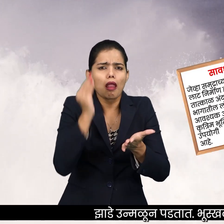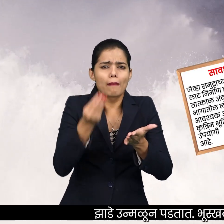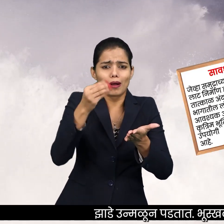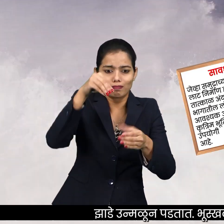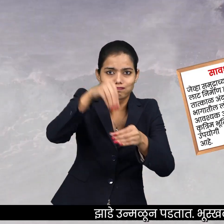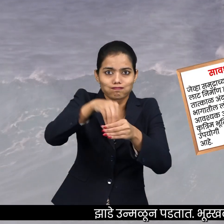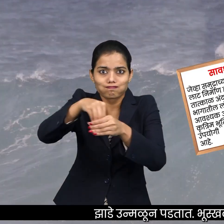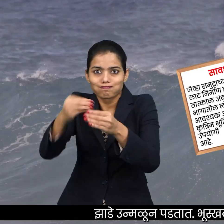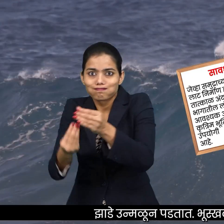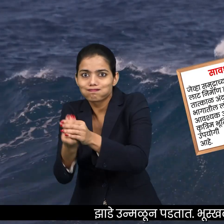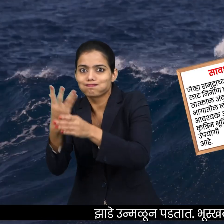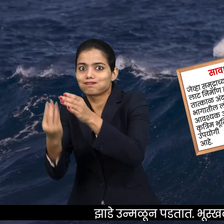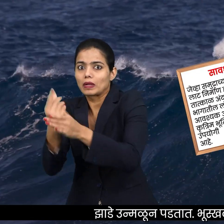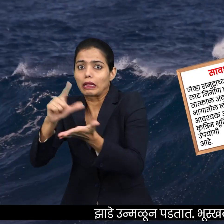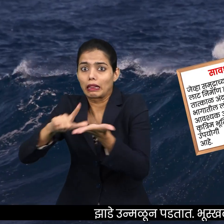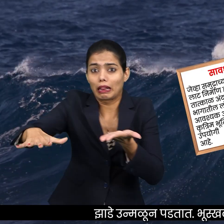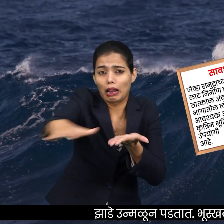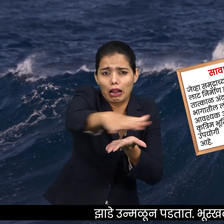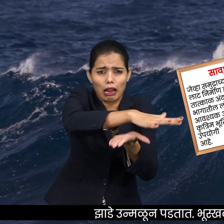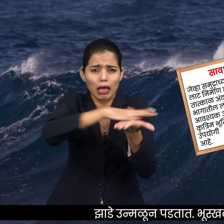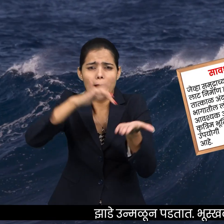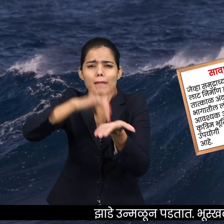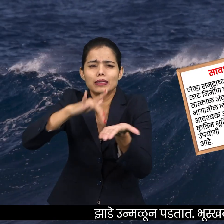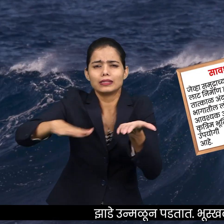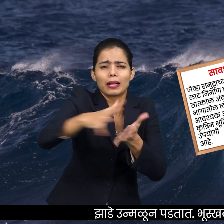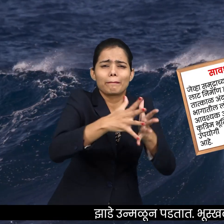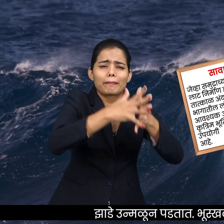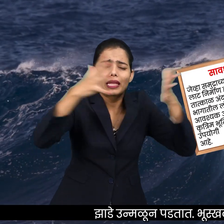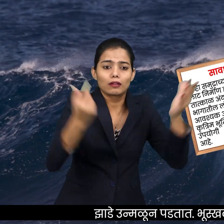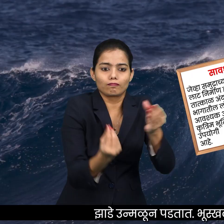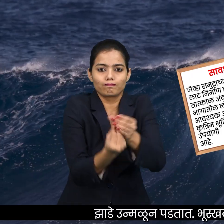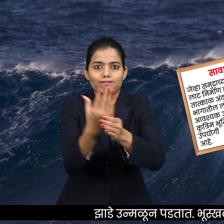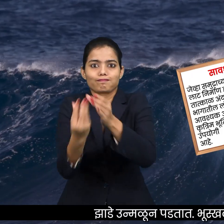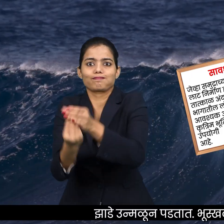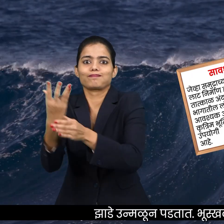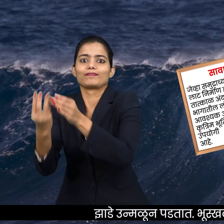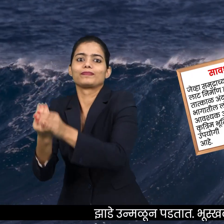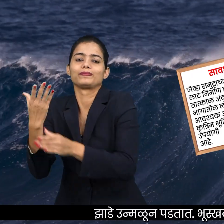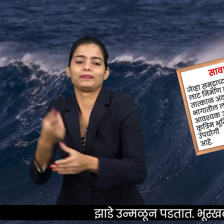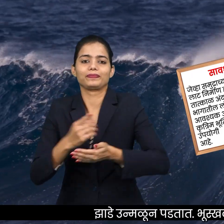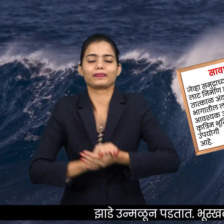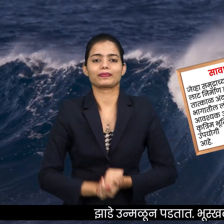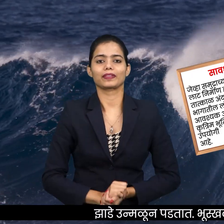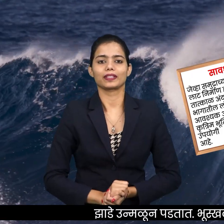पडतात. भूस्खलन मोठ्या प्रमाणावर होतो.